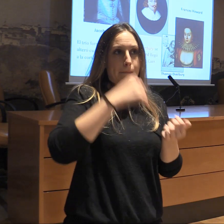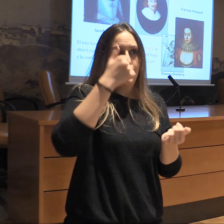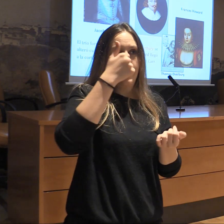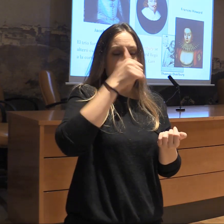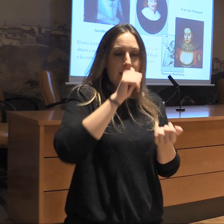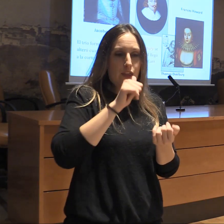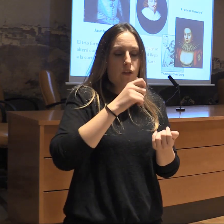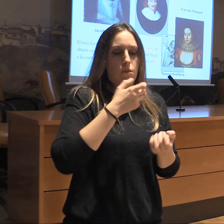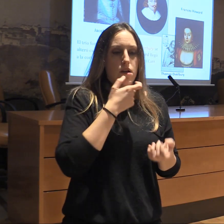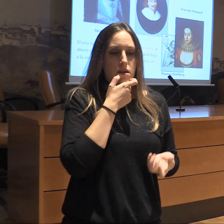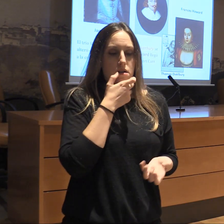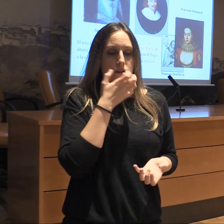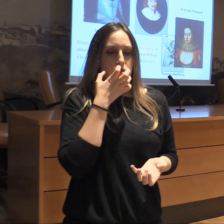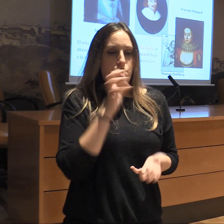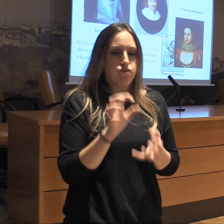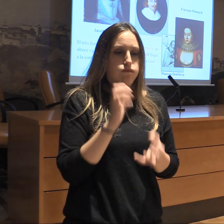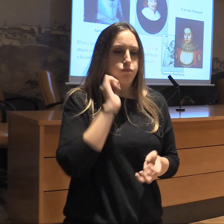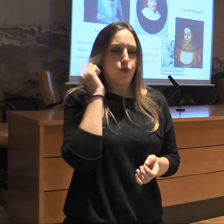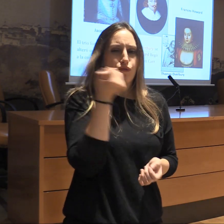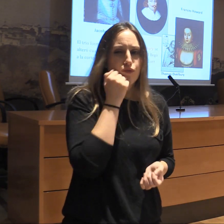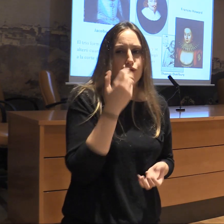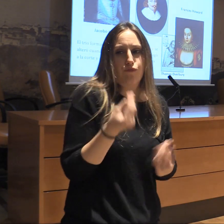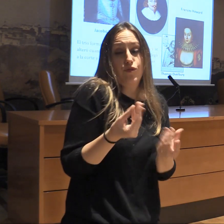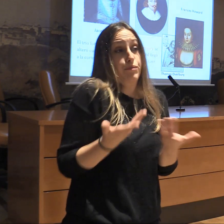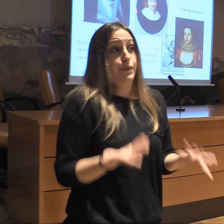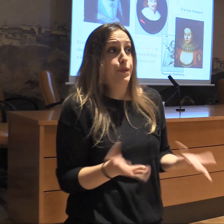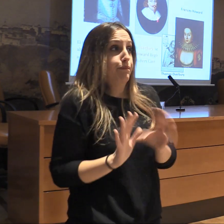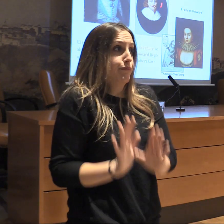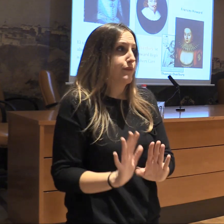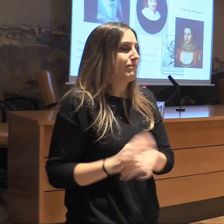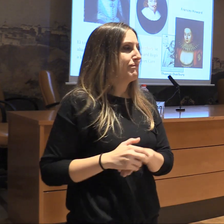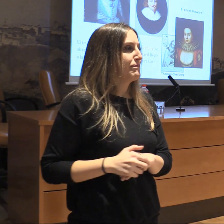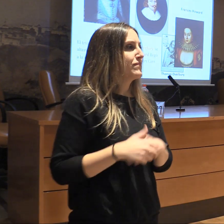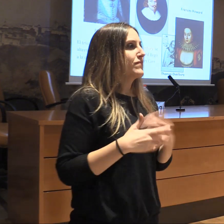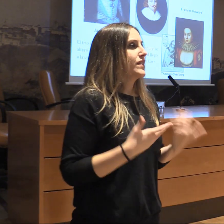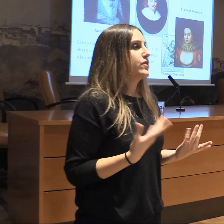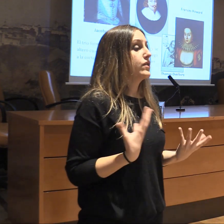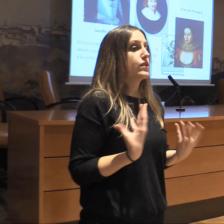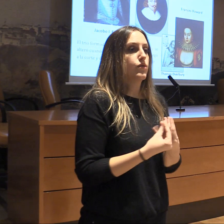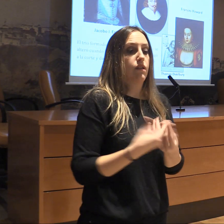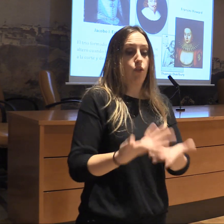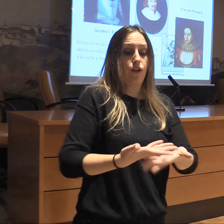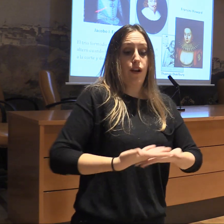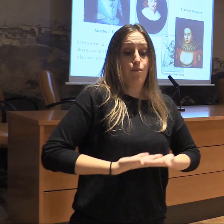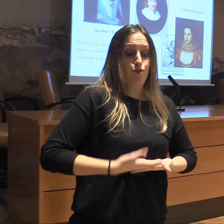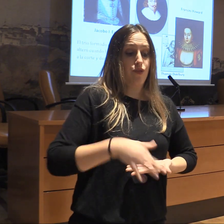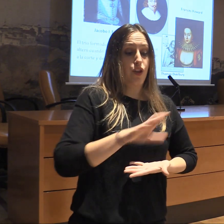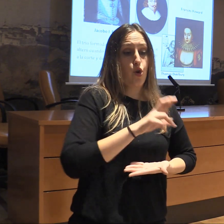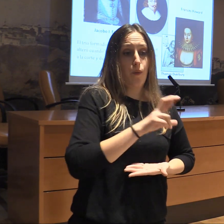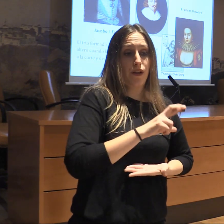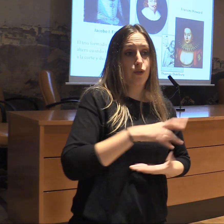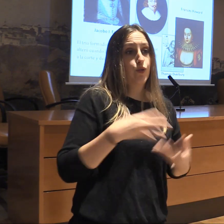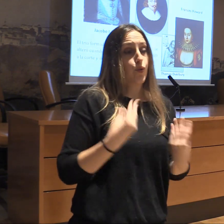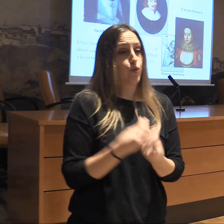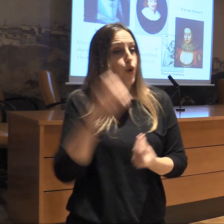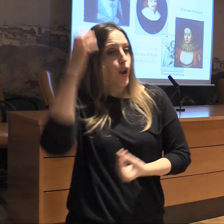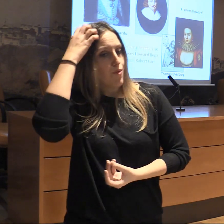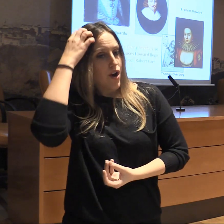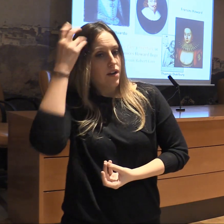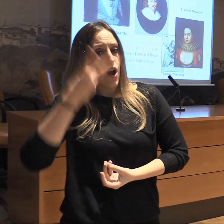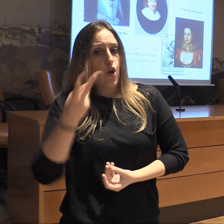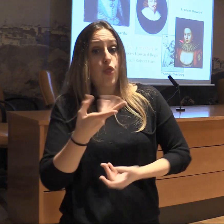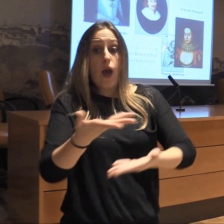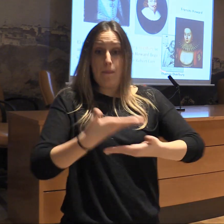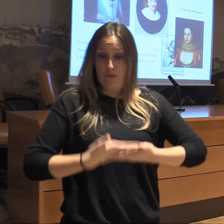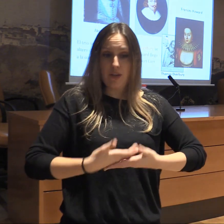era extraordinariamente poderosa y entonces ya contaba tanto con el apoyo de Roberto Carr como con el monarca. El único